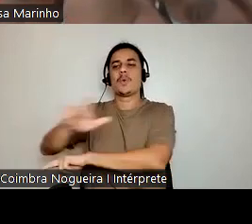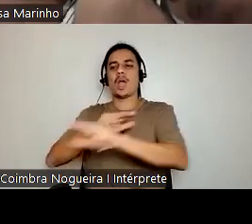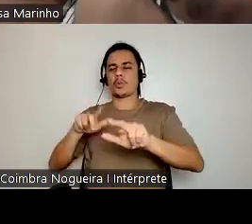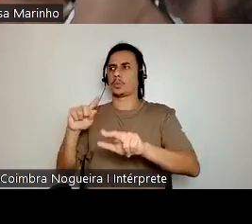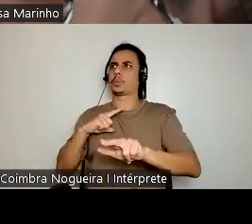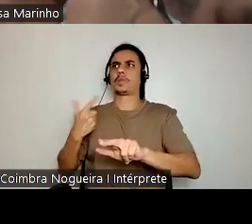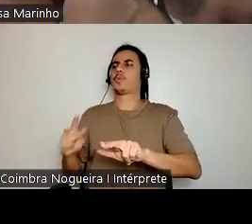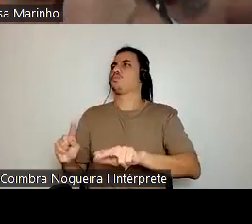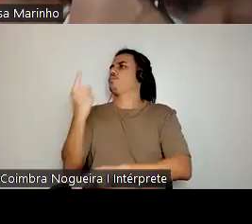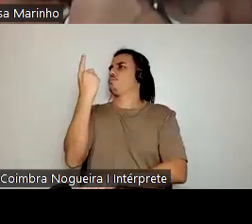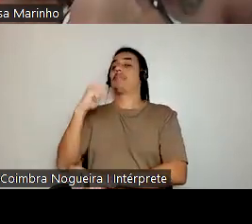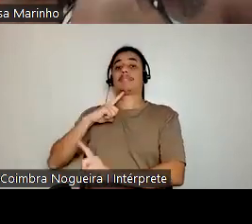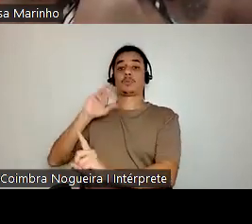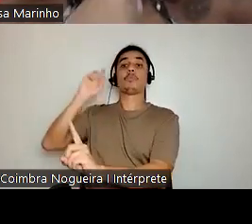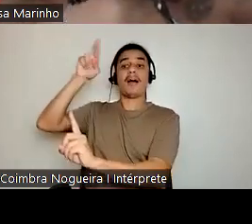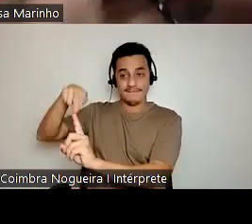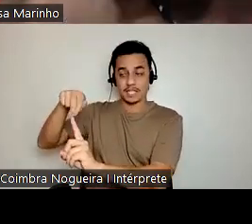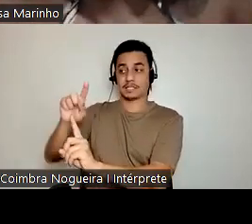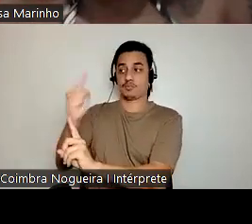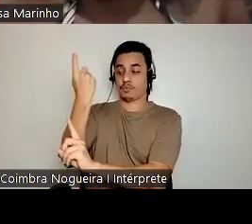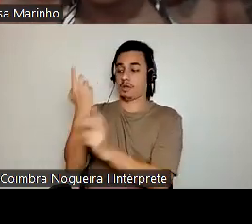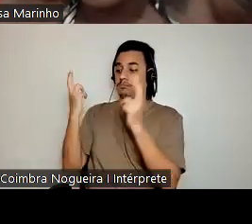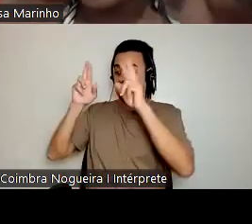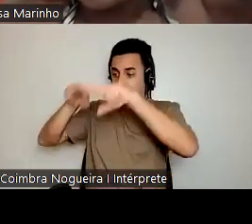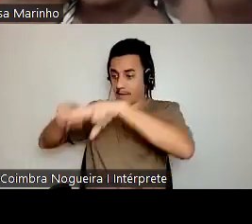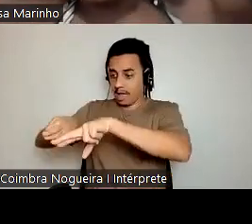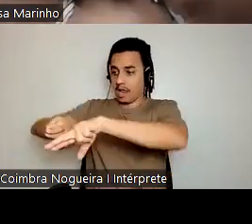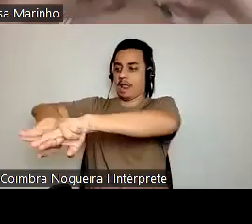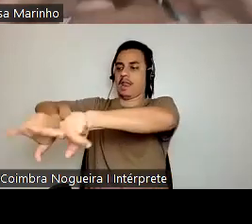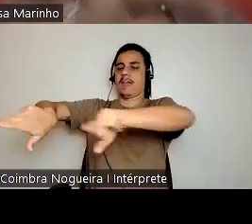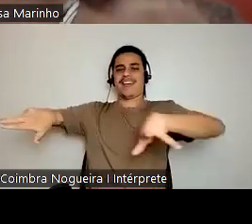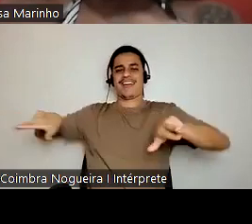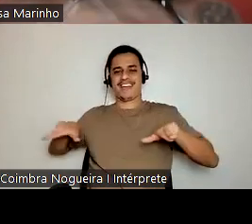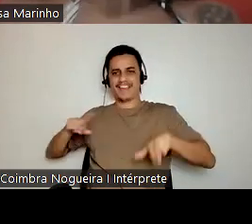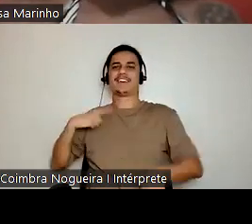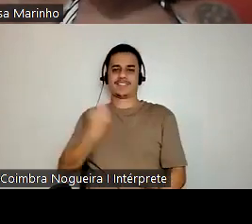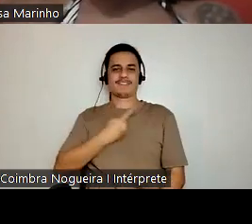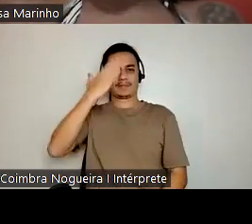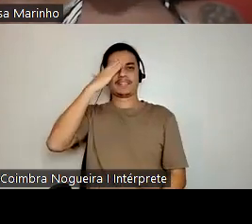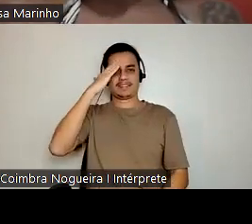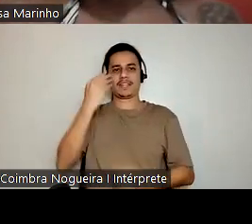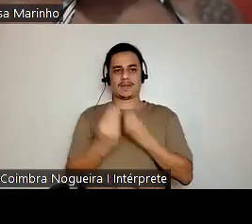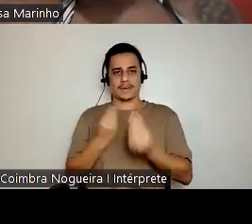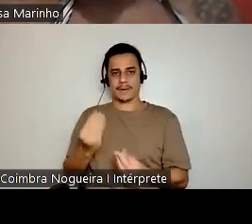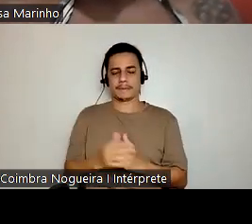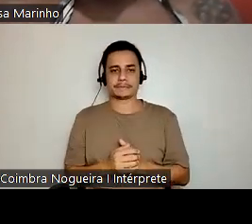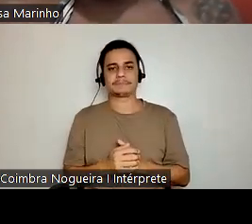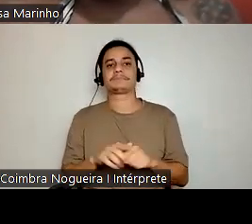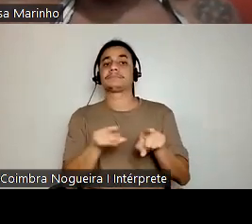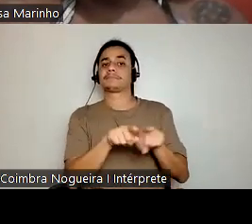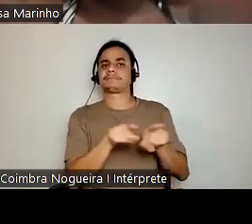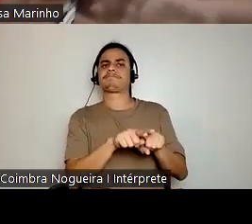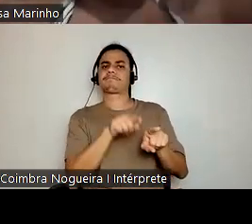referência para dizer o que é plural, o é diverso, então a gente vai entender um pouco isso. A partir disso, pensar a objetificação da